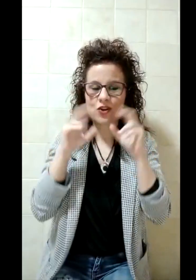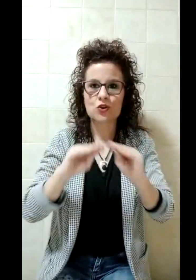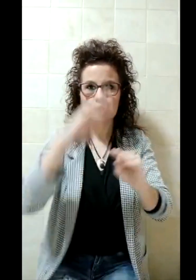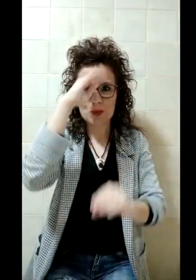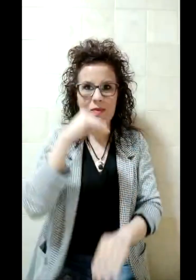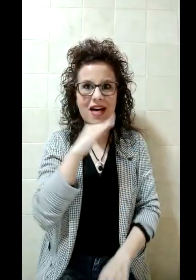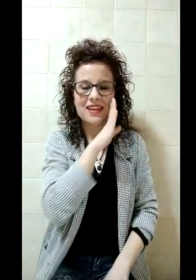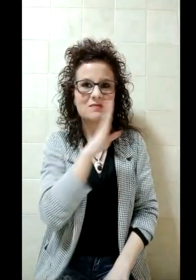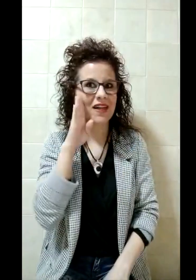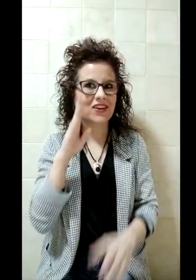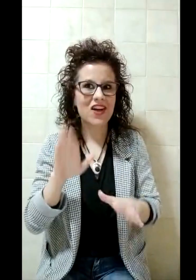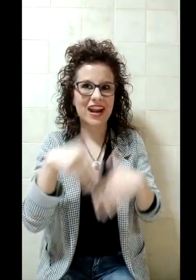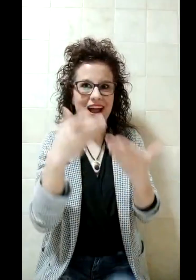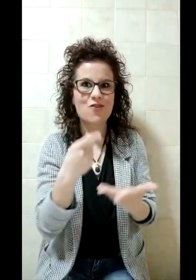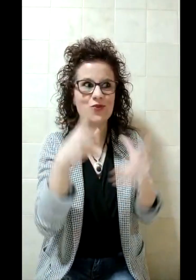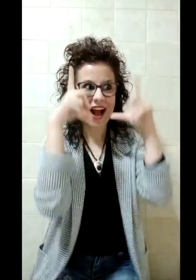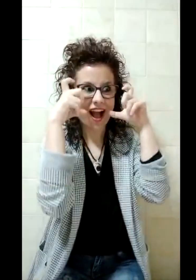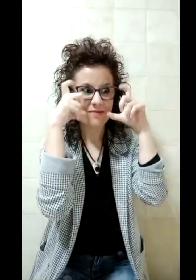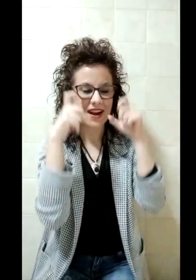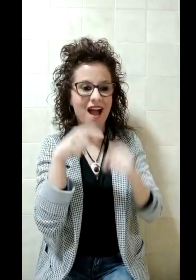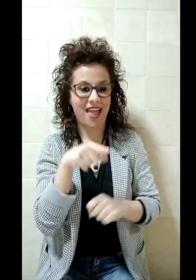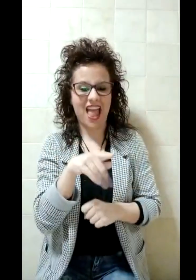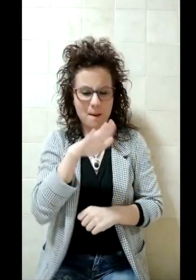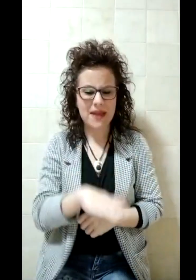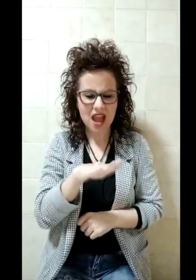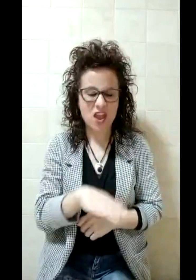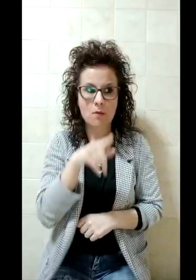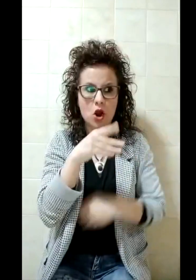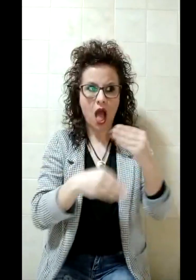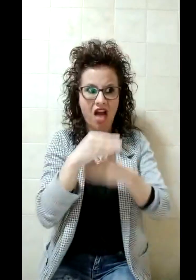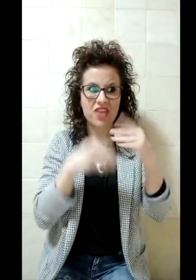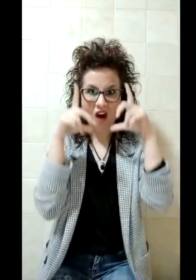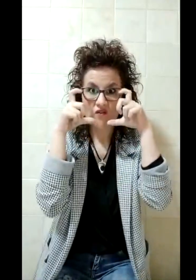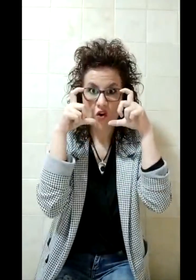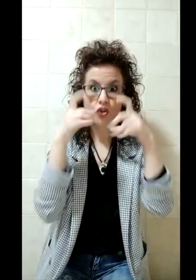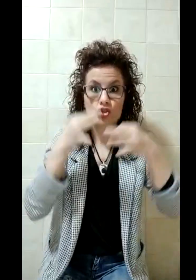le regalaron una cámara. Era pequeño, pero hacía fotografías de verdad.